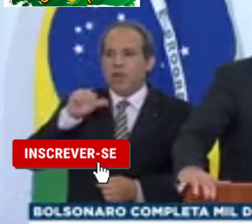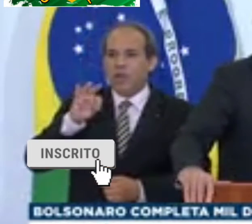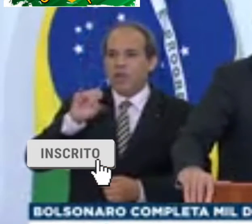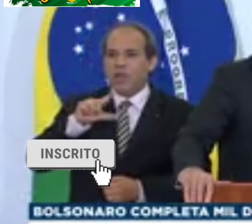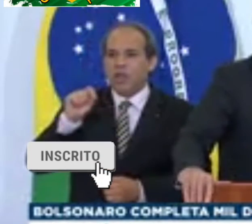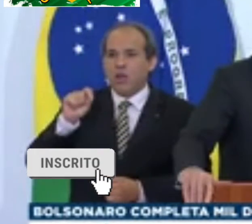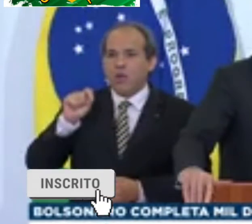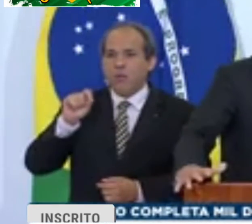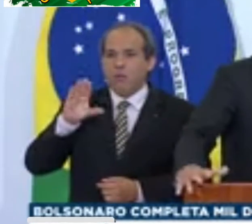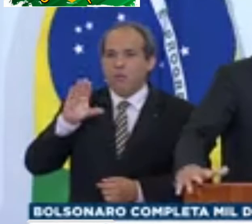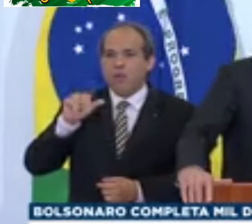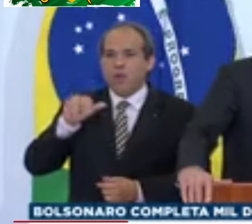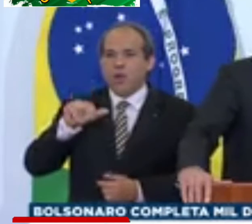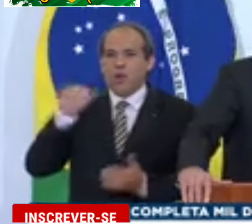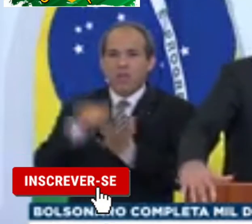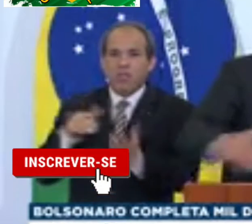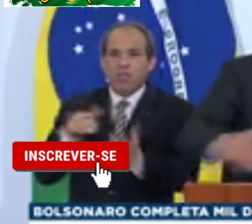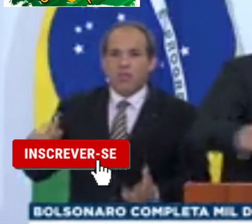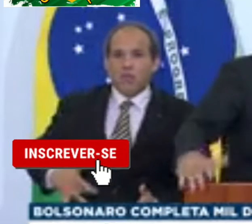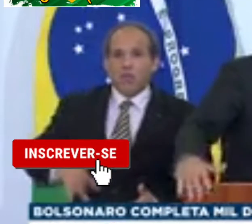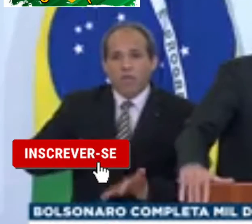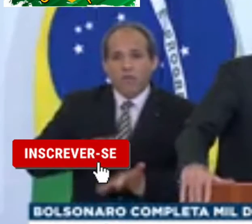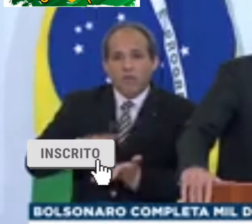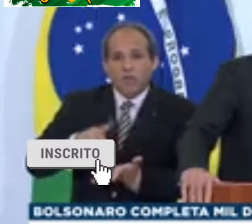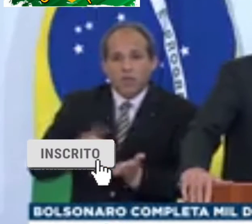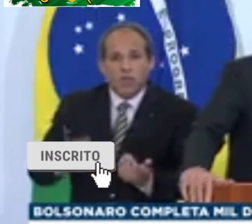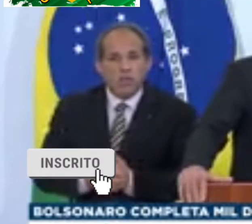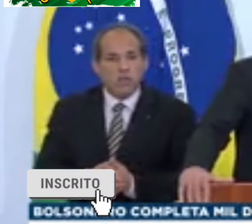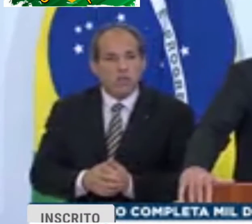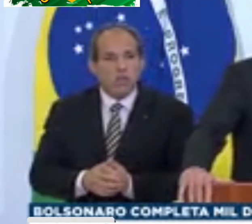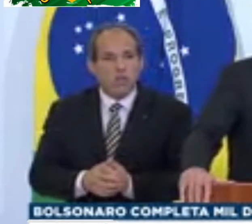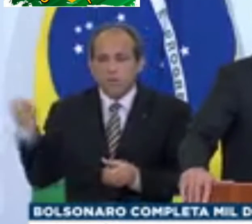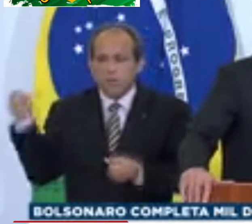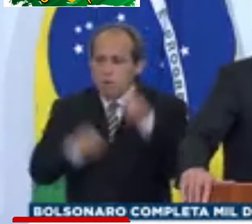a Figueiredo. Sim, é verdade, é o meu ciclo de amizade.